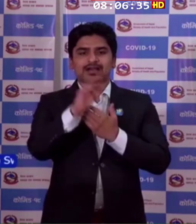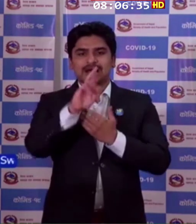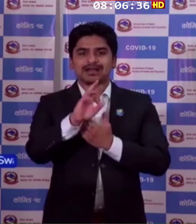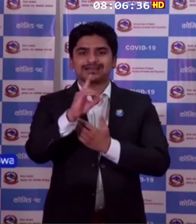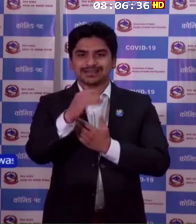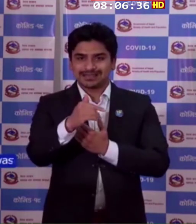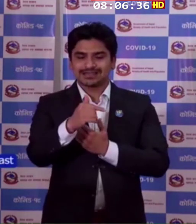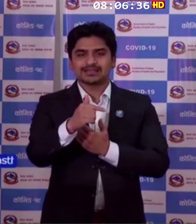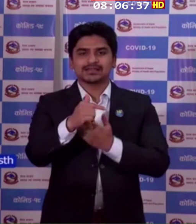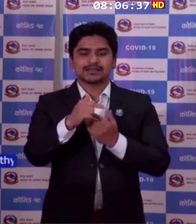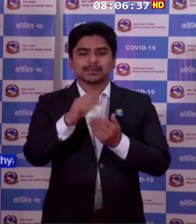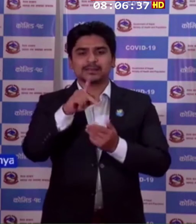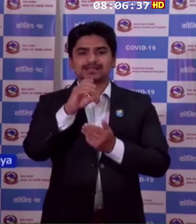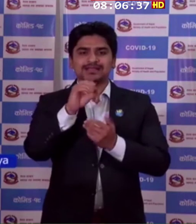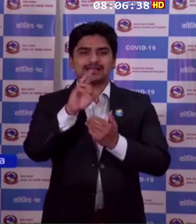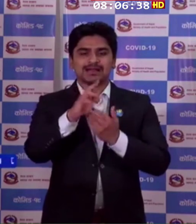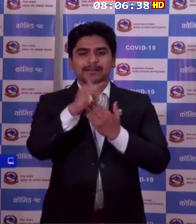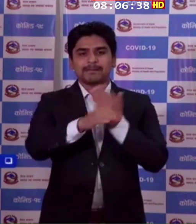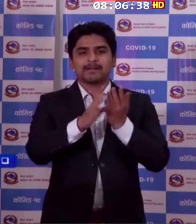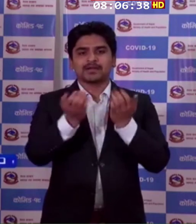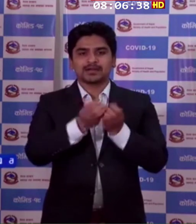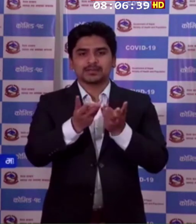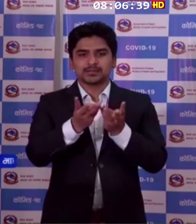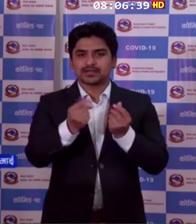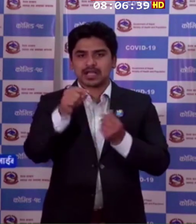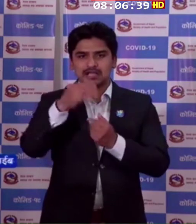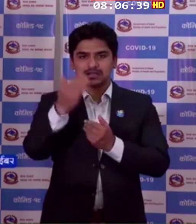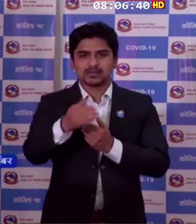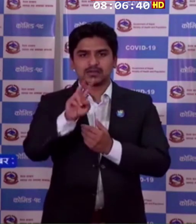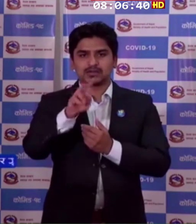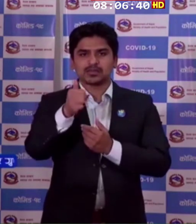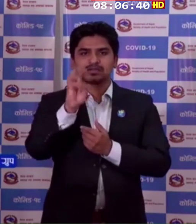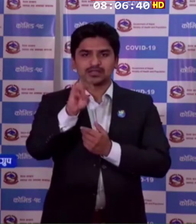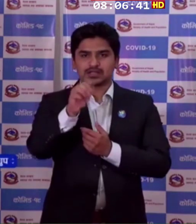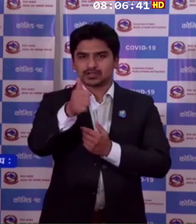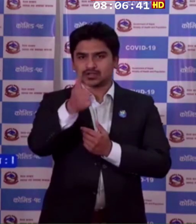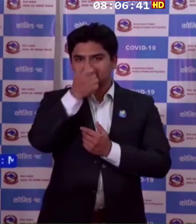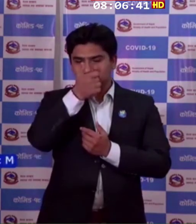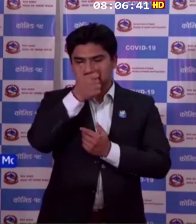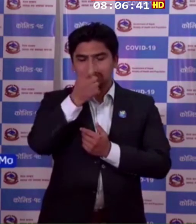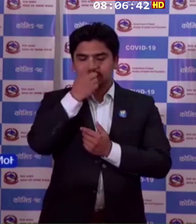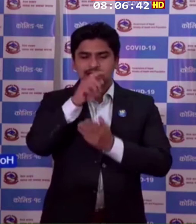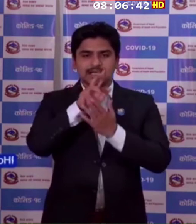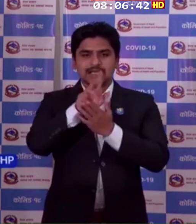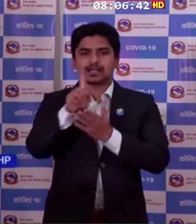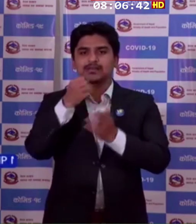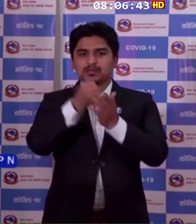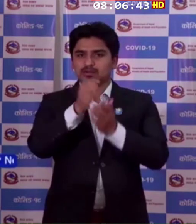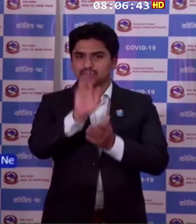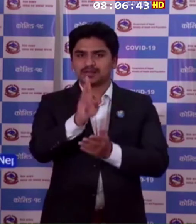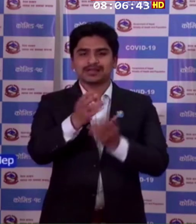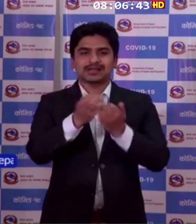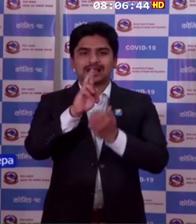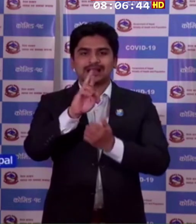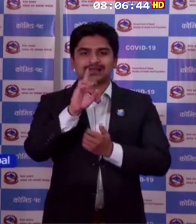PCR विधिबाट गरिने परीक्षणहरूको संख्या आजसम्म 26,691 पुगेको छ। त्यसै